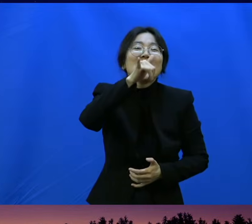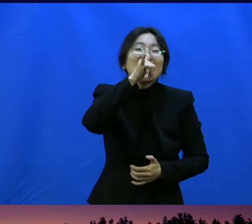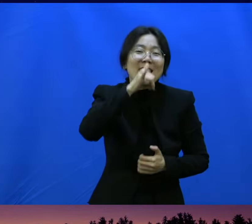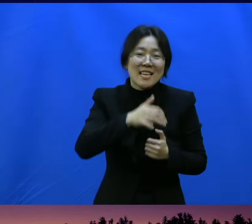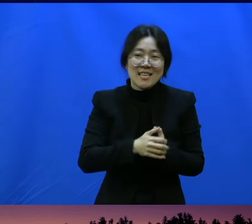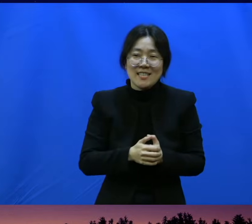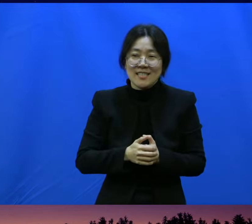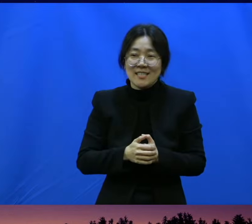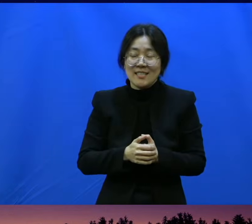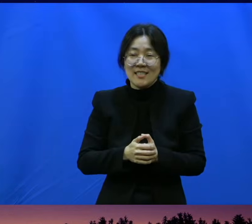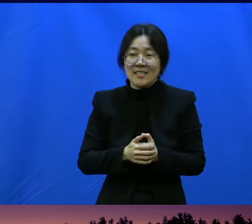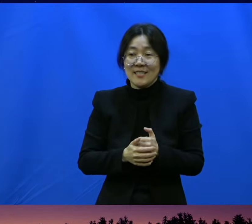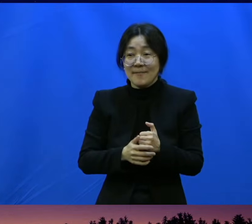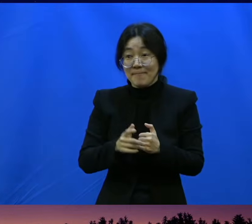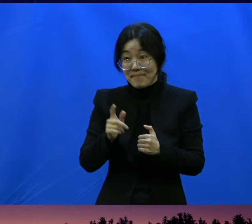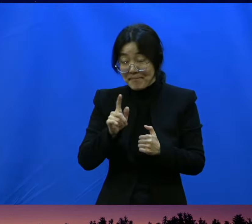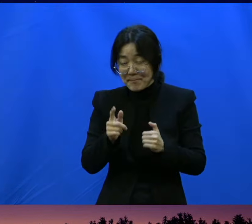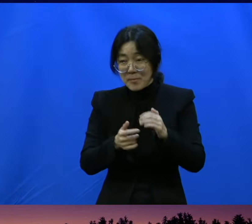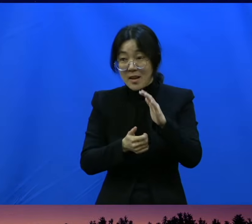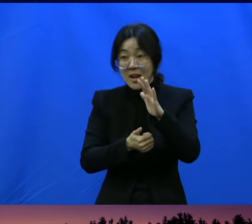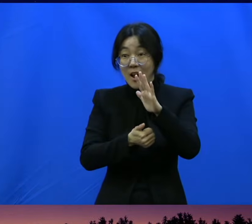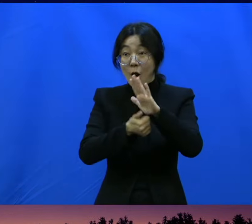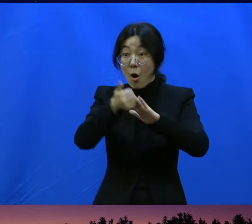누릴 때는